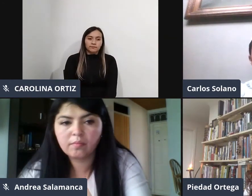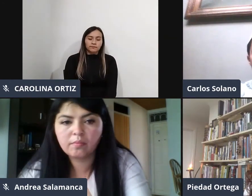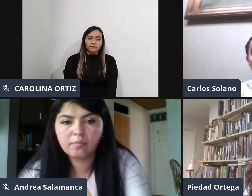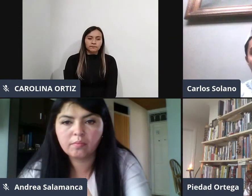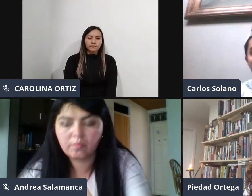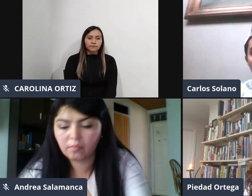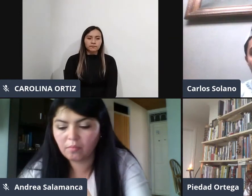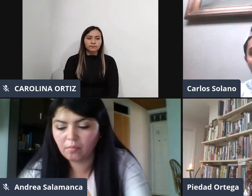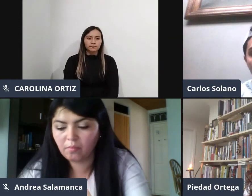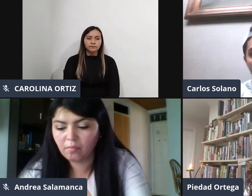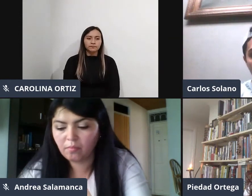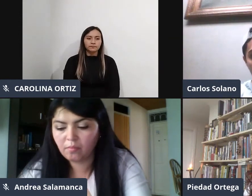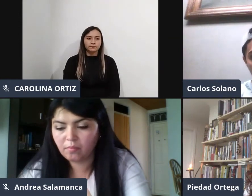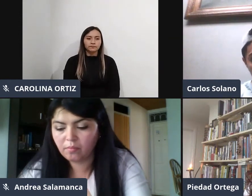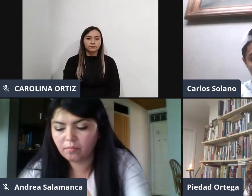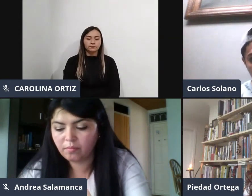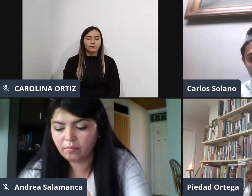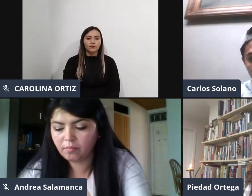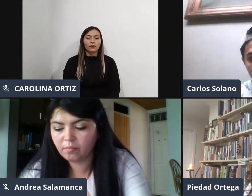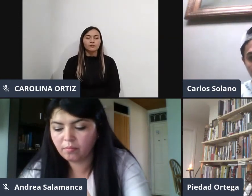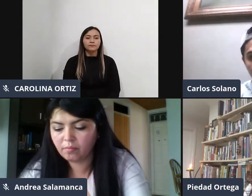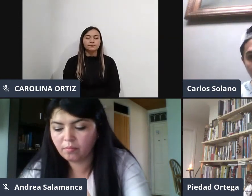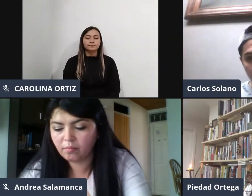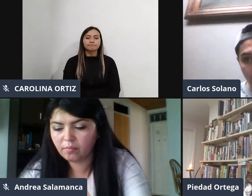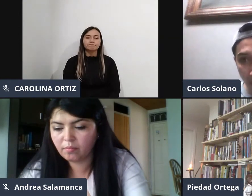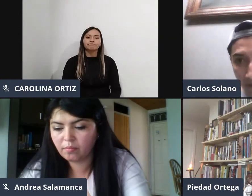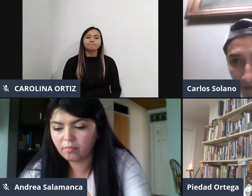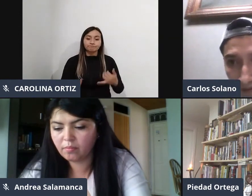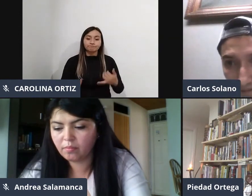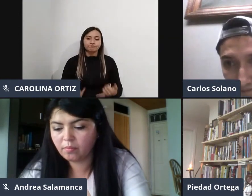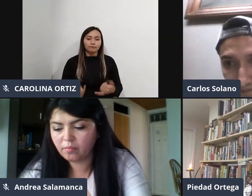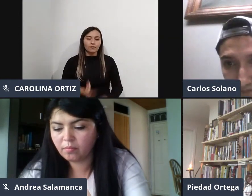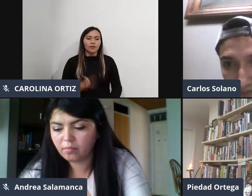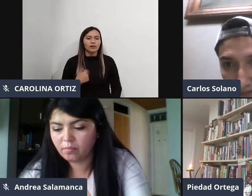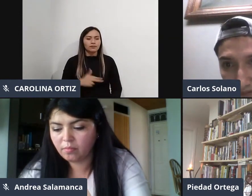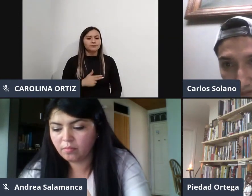sobre de cómo debemos cuidarnos en este tiempo,